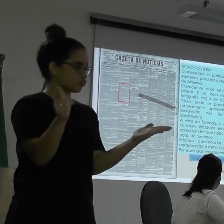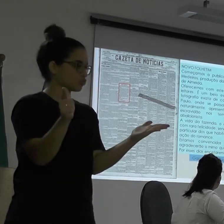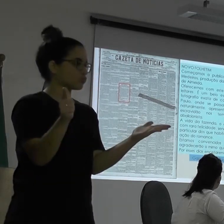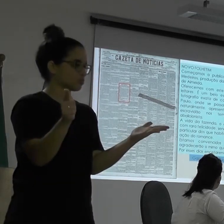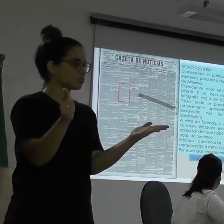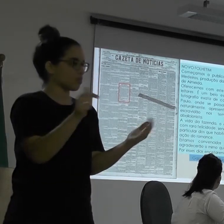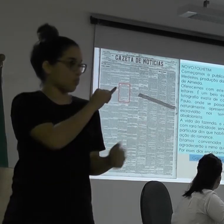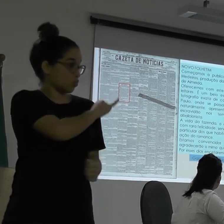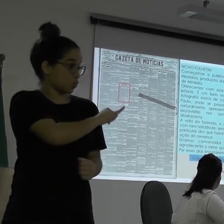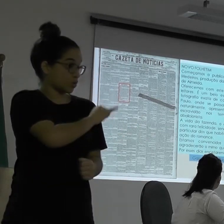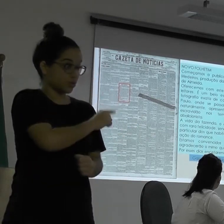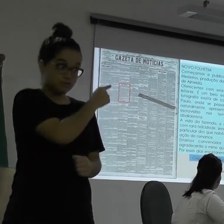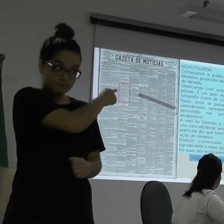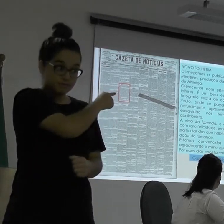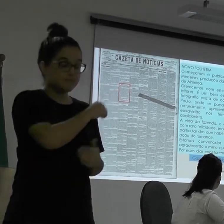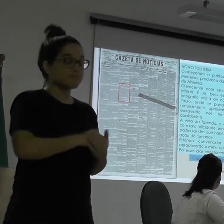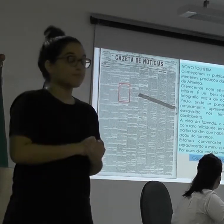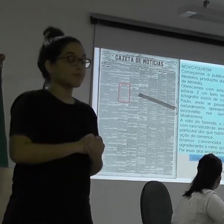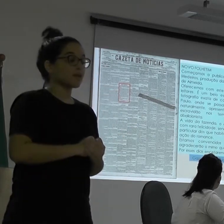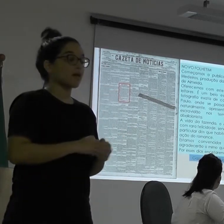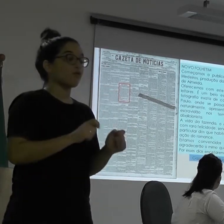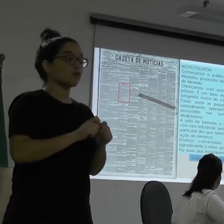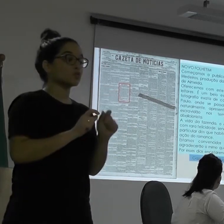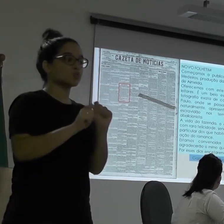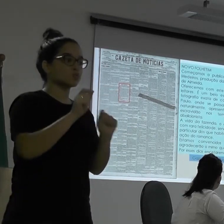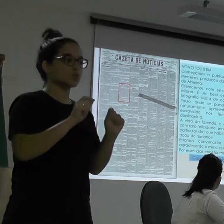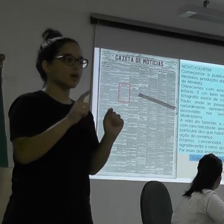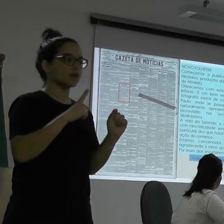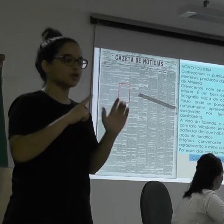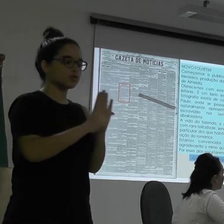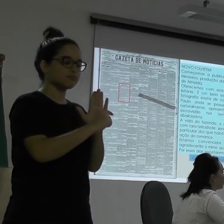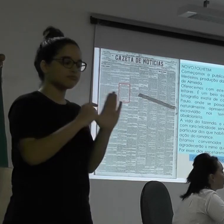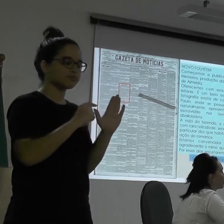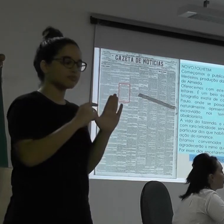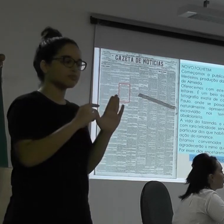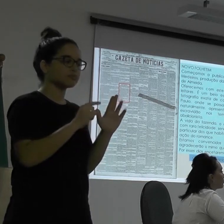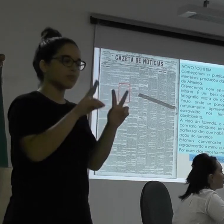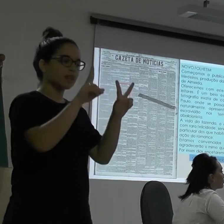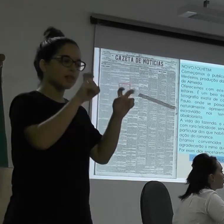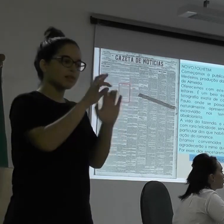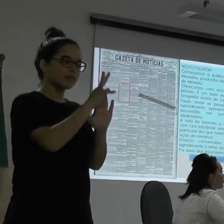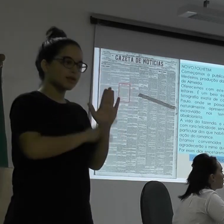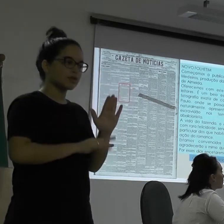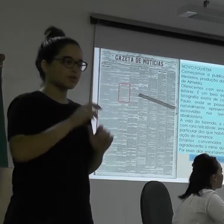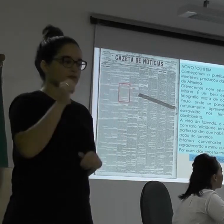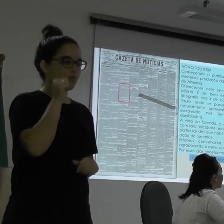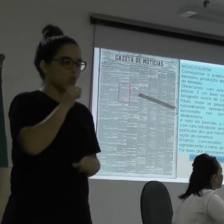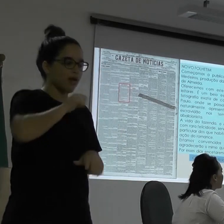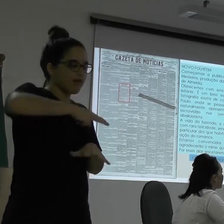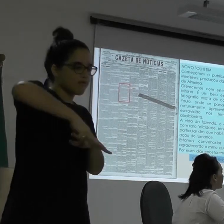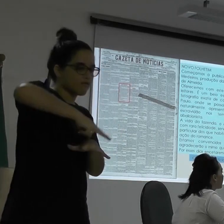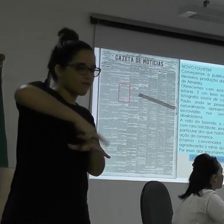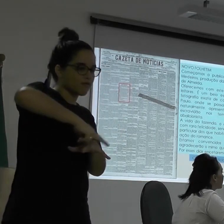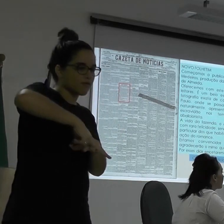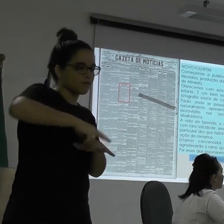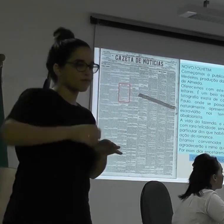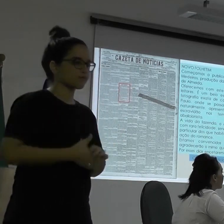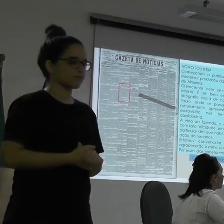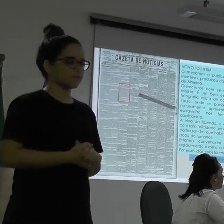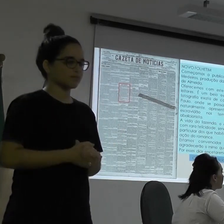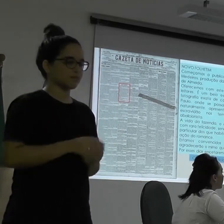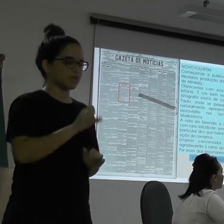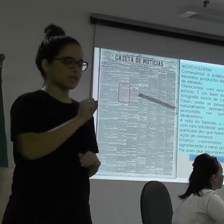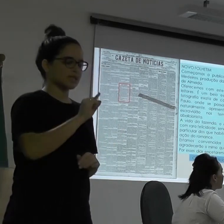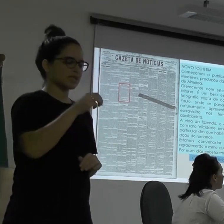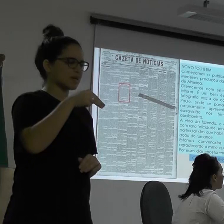Rio de Janeiro, quando saiu em folhetim A Viúva Simões, reeditado em volume em